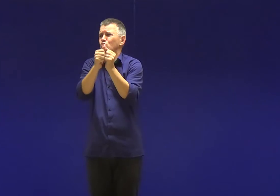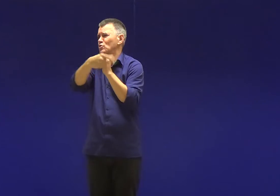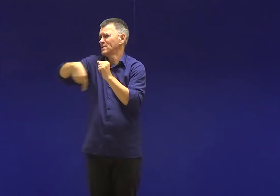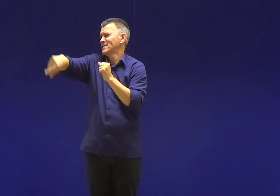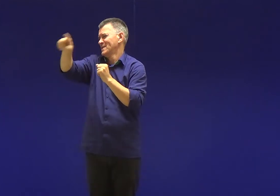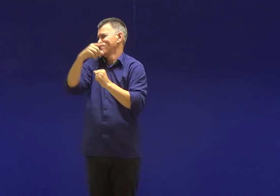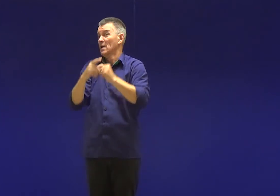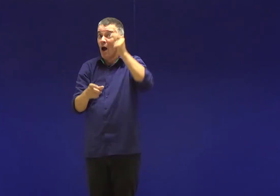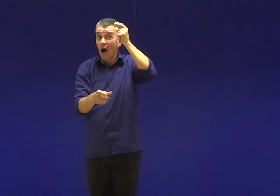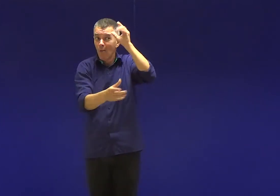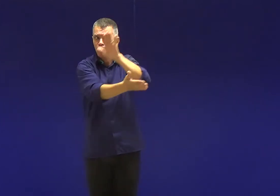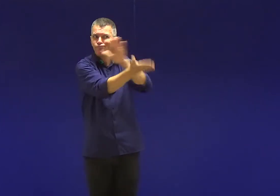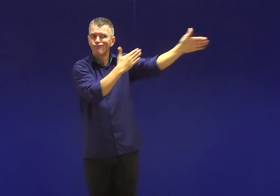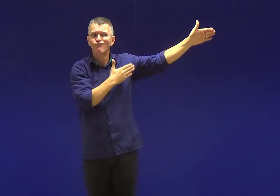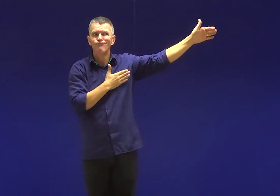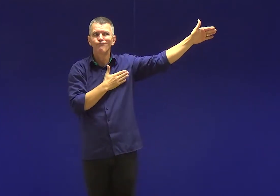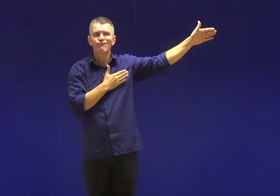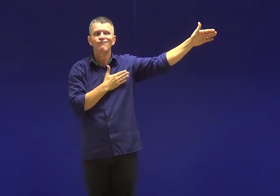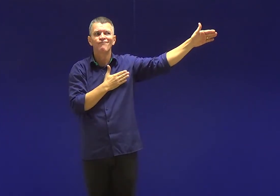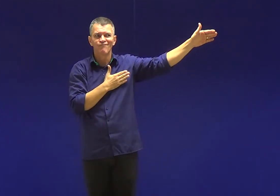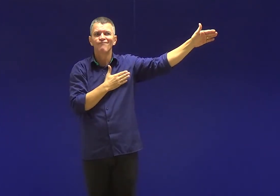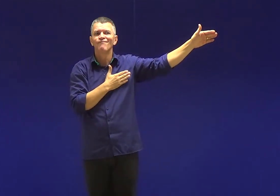Isso é reflexo da oração. Ah, mas quando Jesus chega